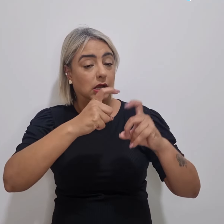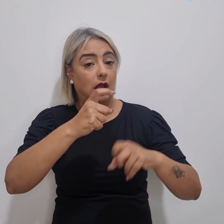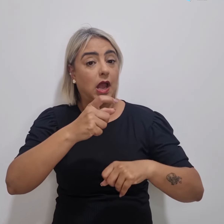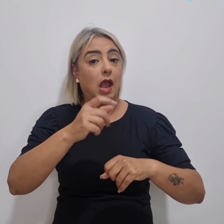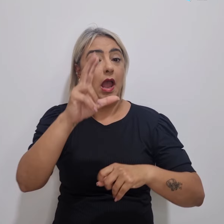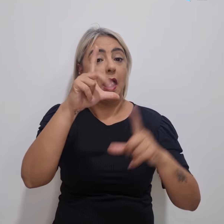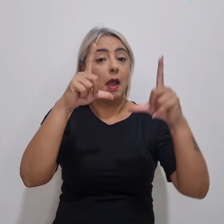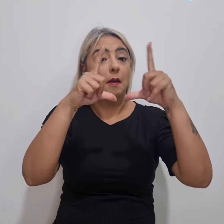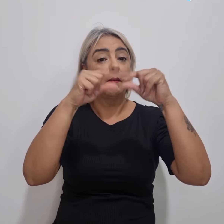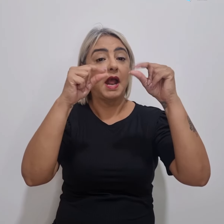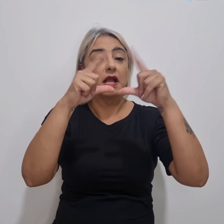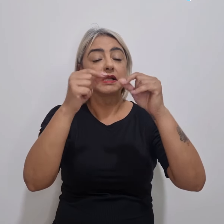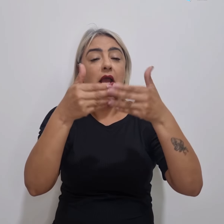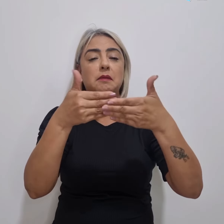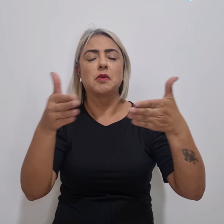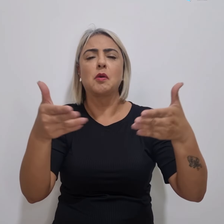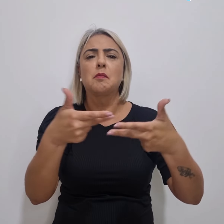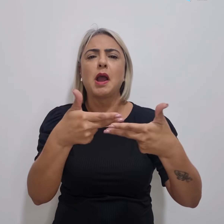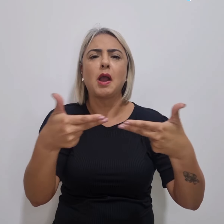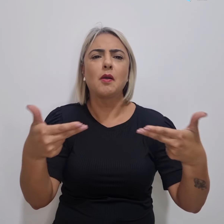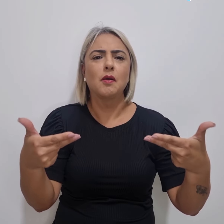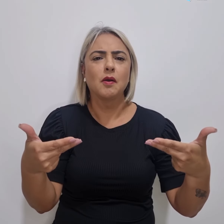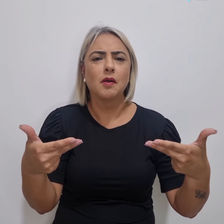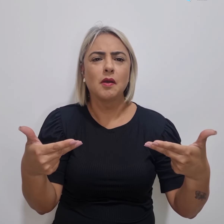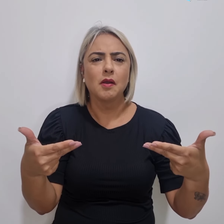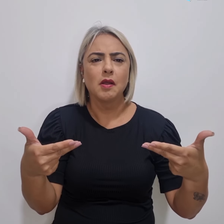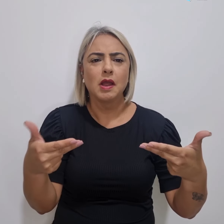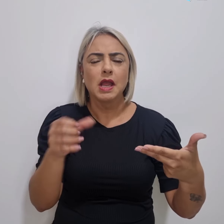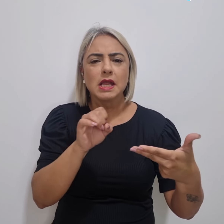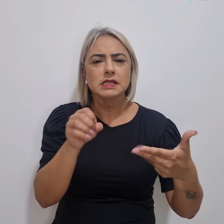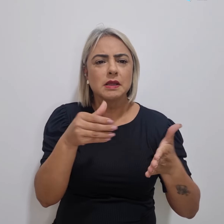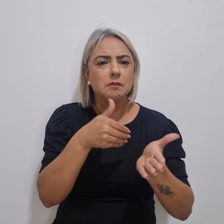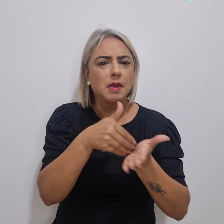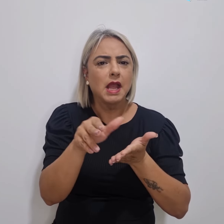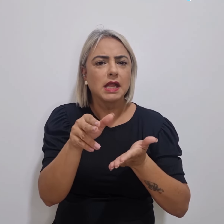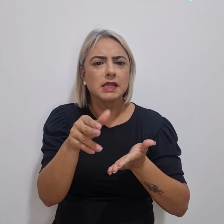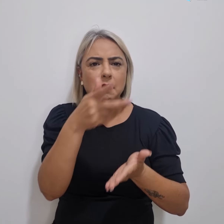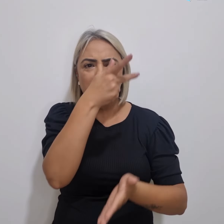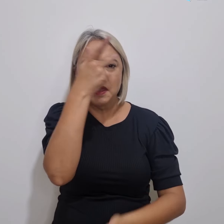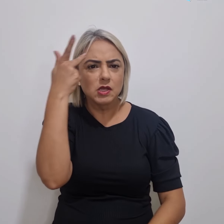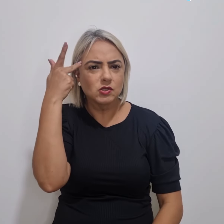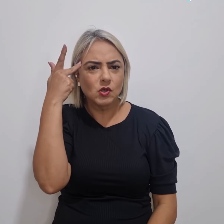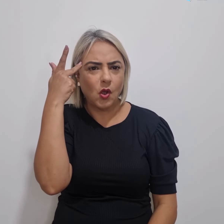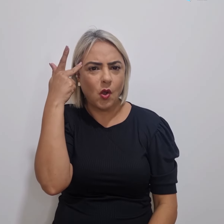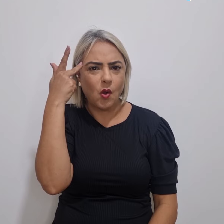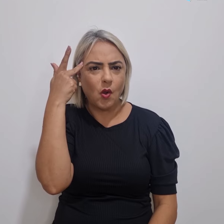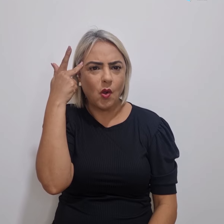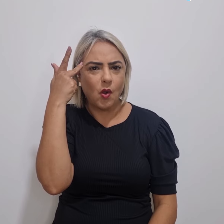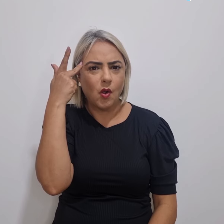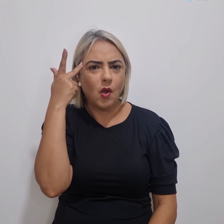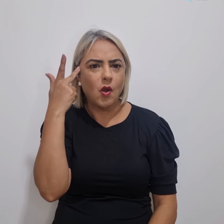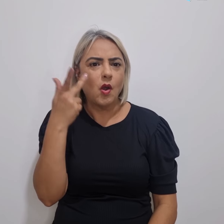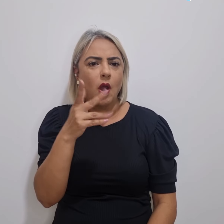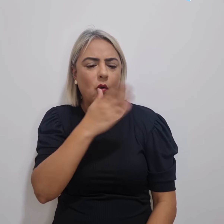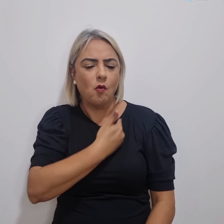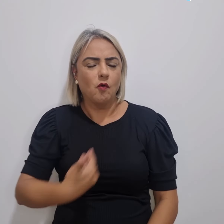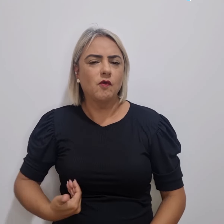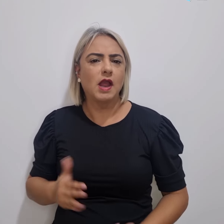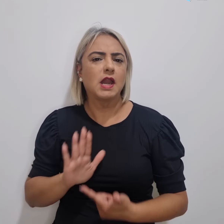inaugurou algo que é, se perder passageiro, Estado socorre. A empresa São